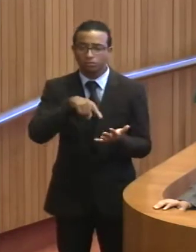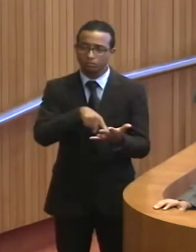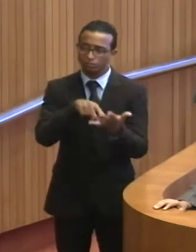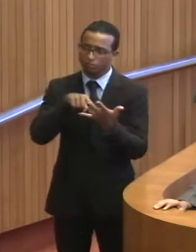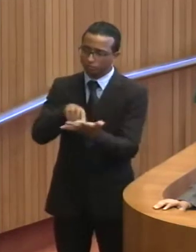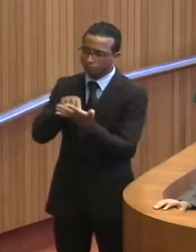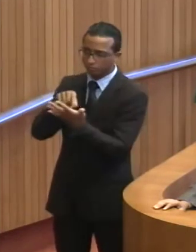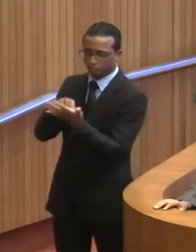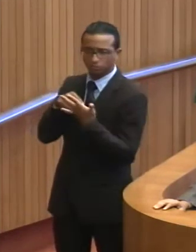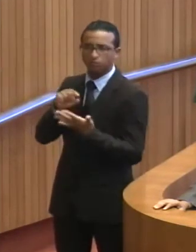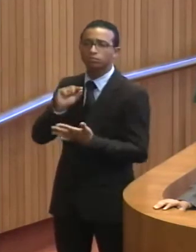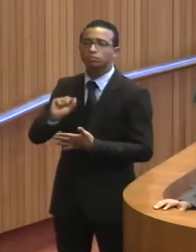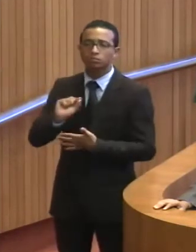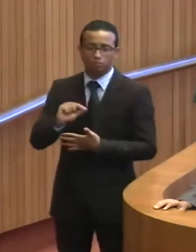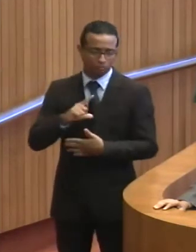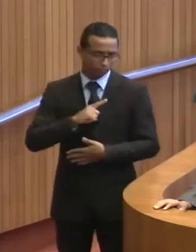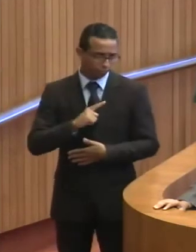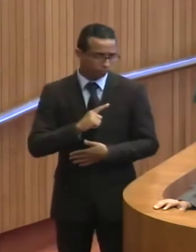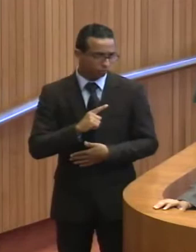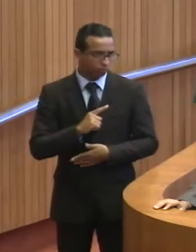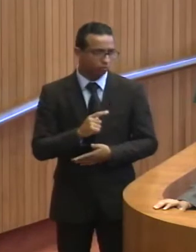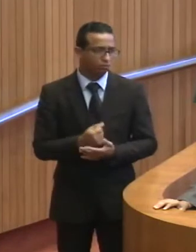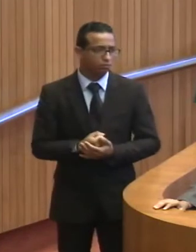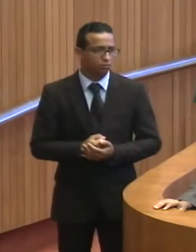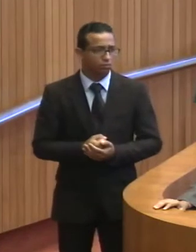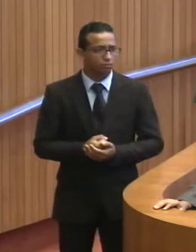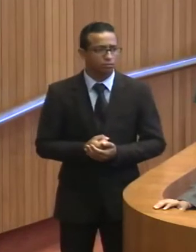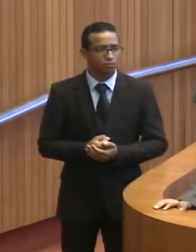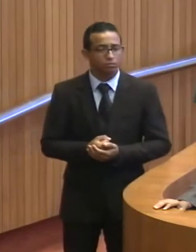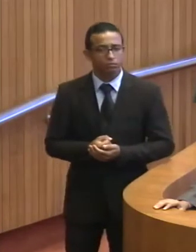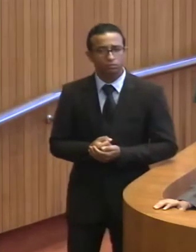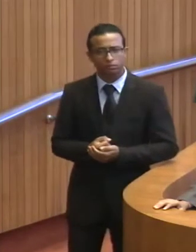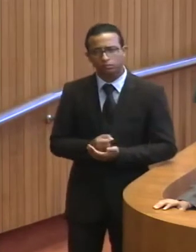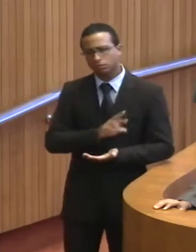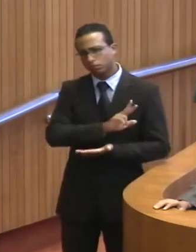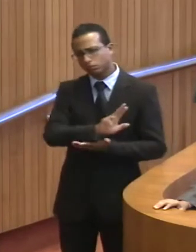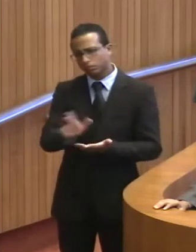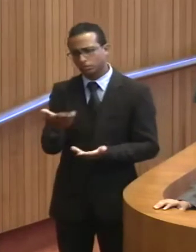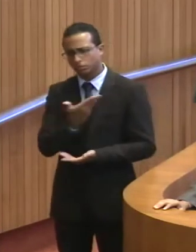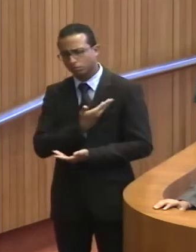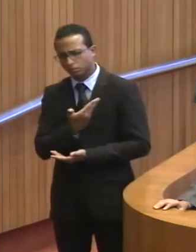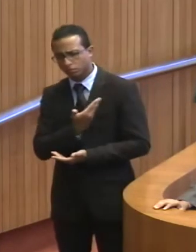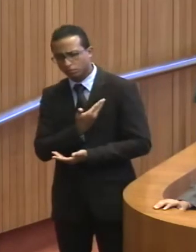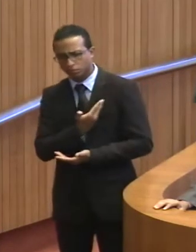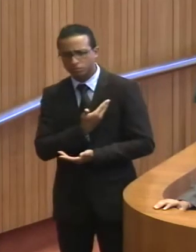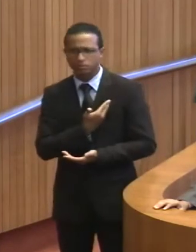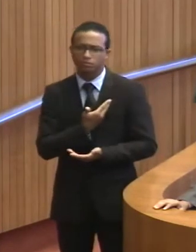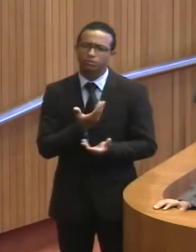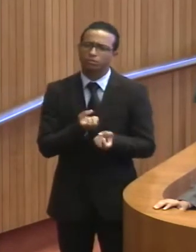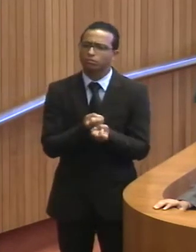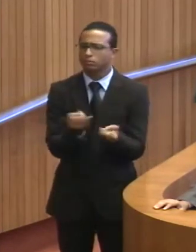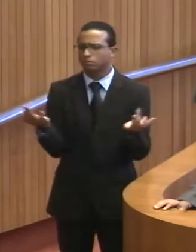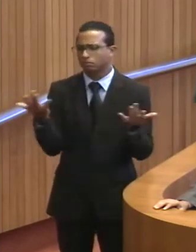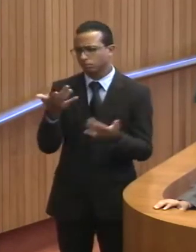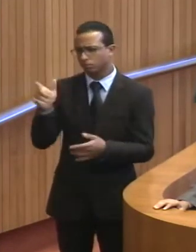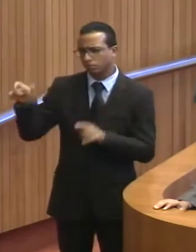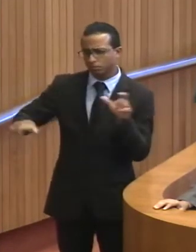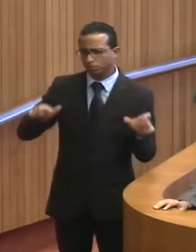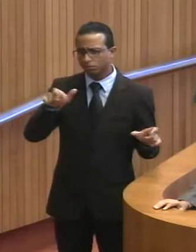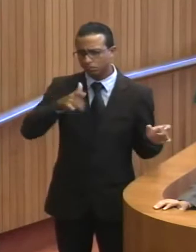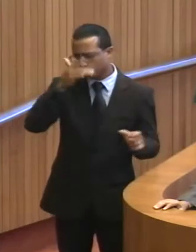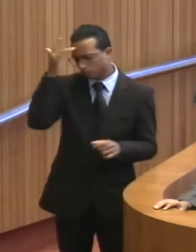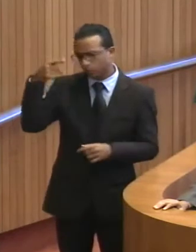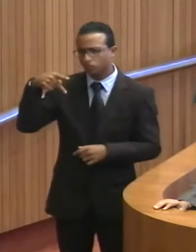manifestações que eu recebi de vários colegas, de muitas pessoas,